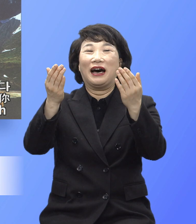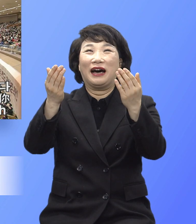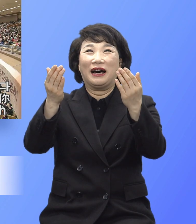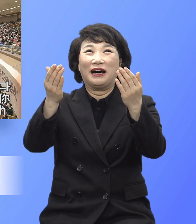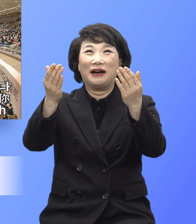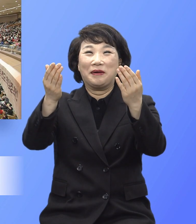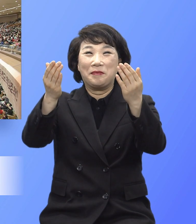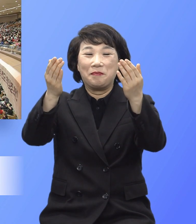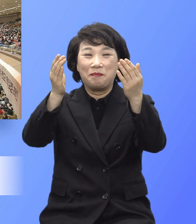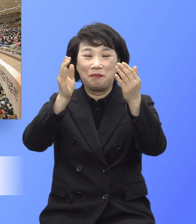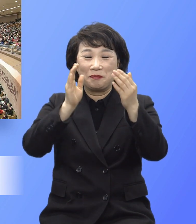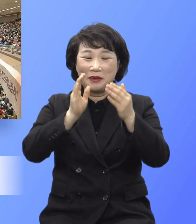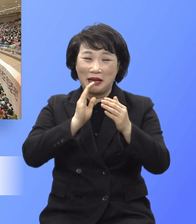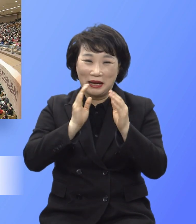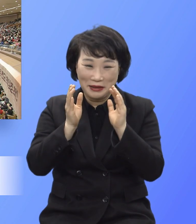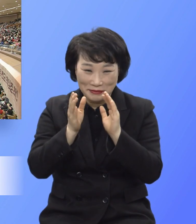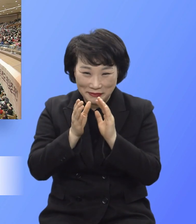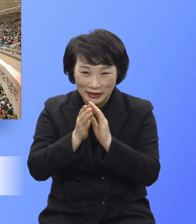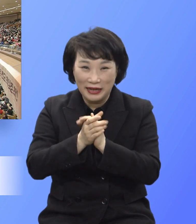감사합니다.